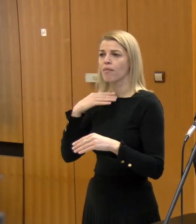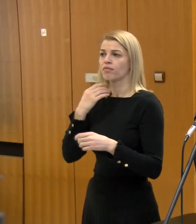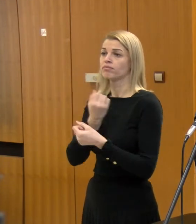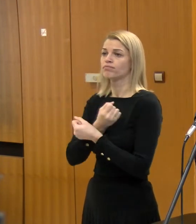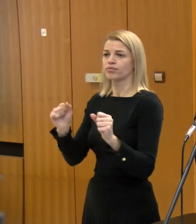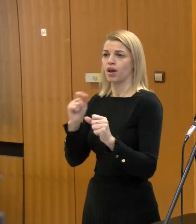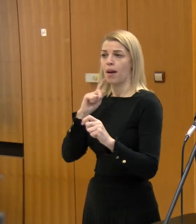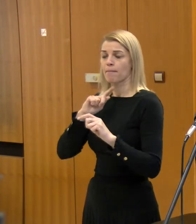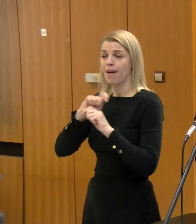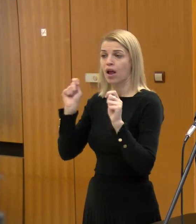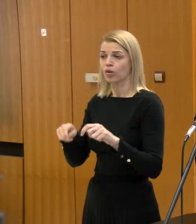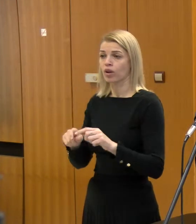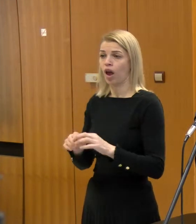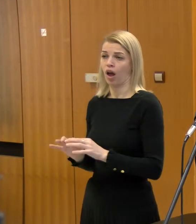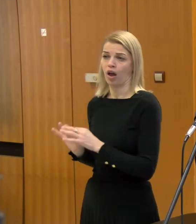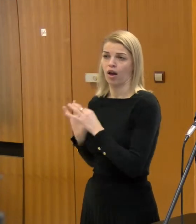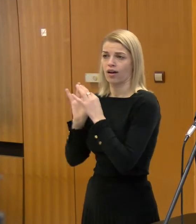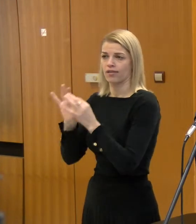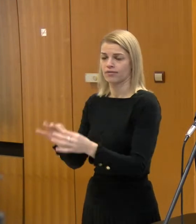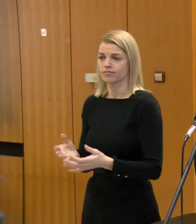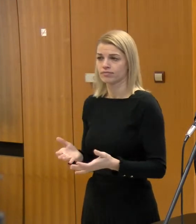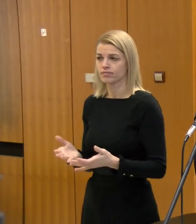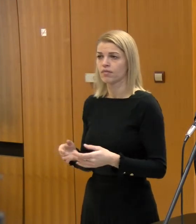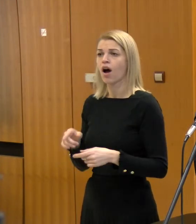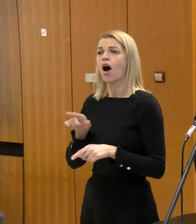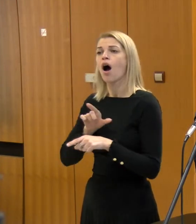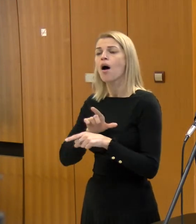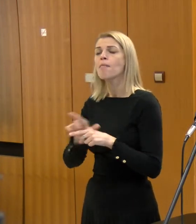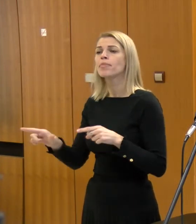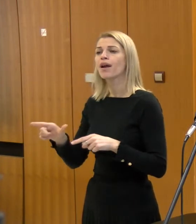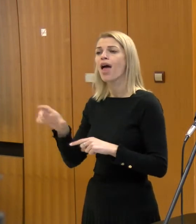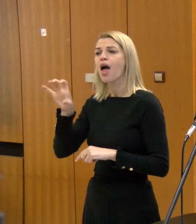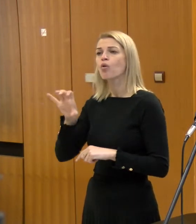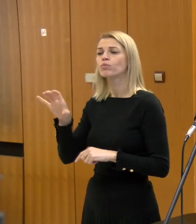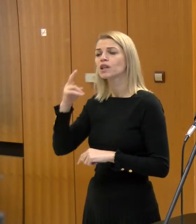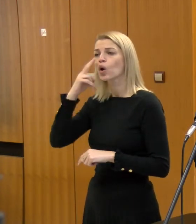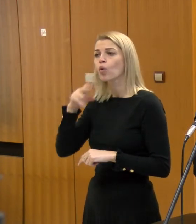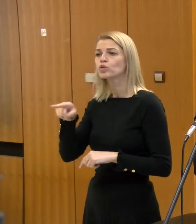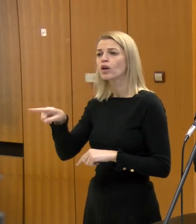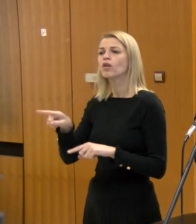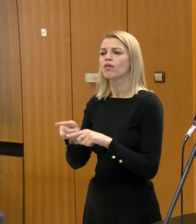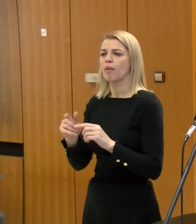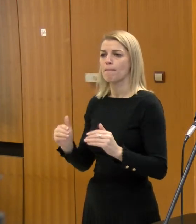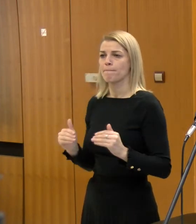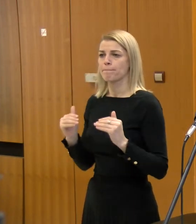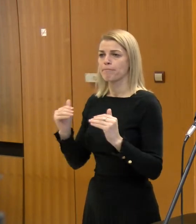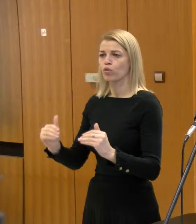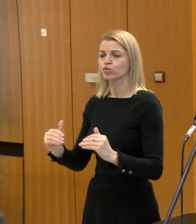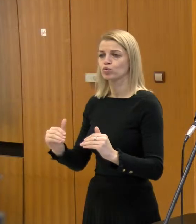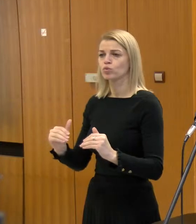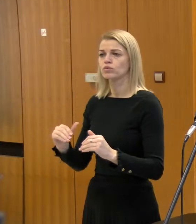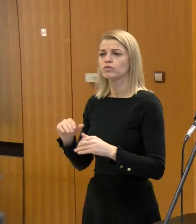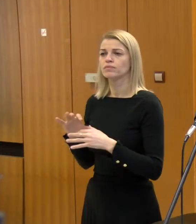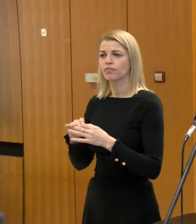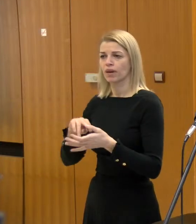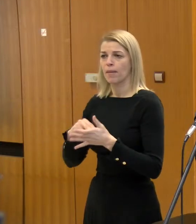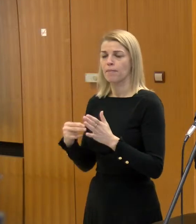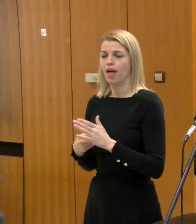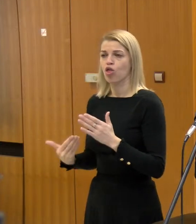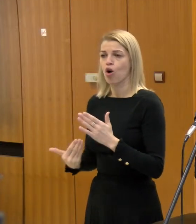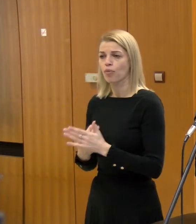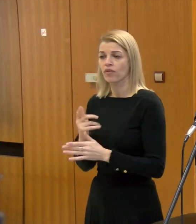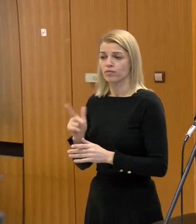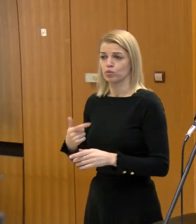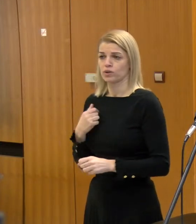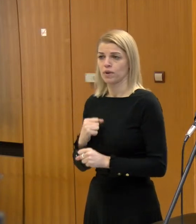maturite. A zároveň je to pre Európsku komisiu posun, ktorý v rámci plánu obnovy a odolnosti